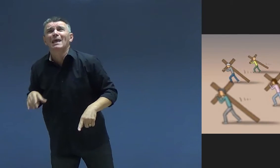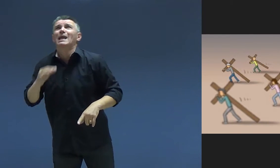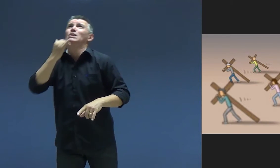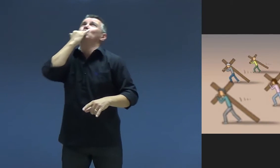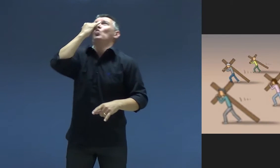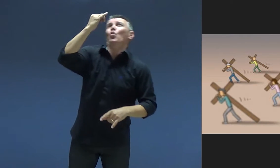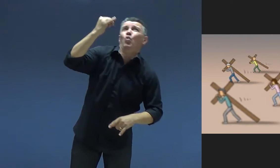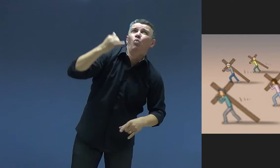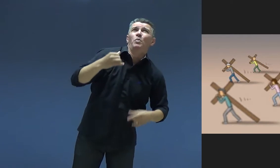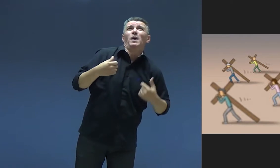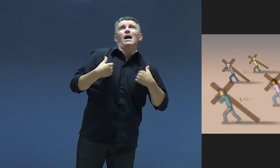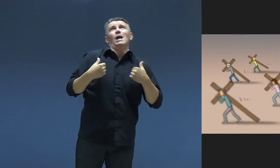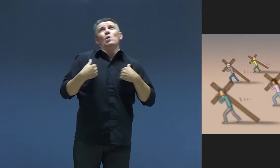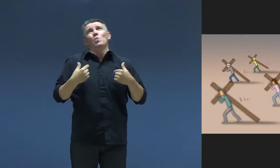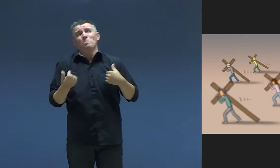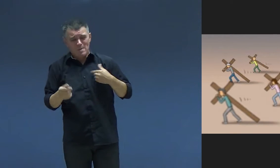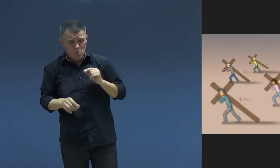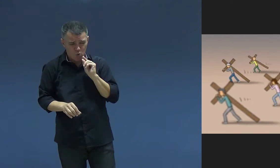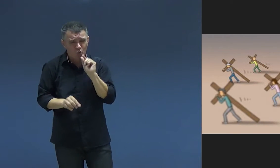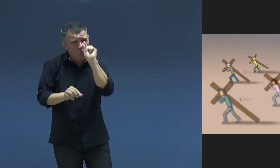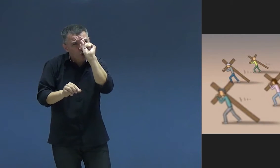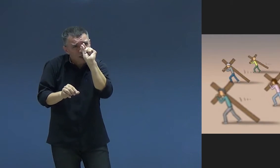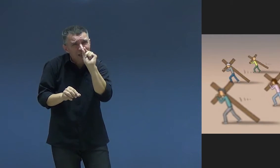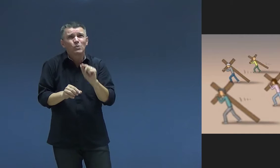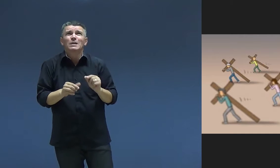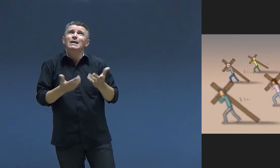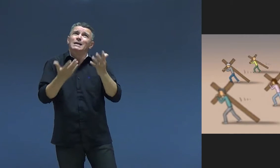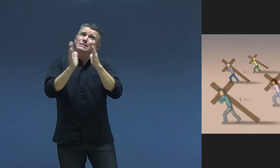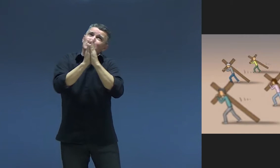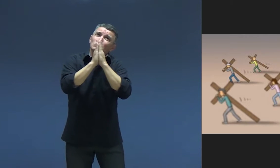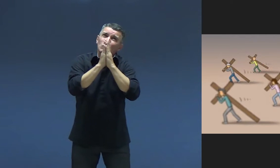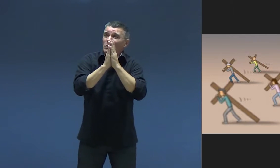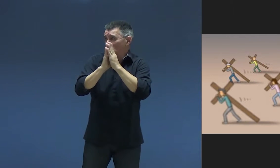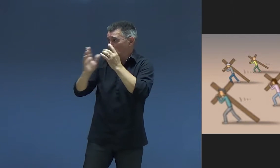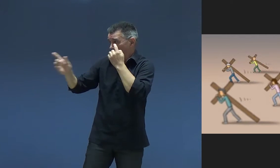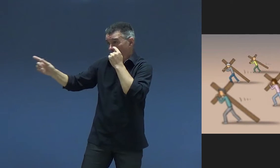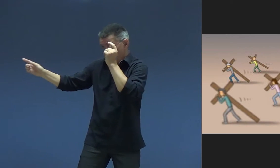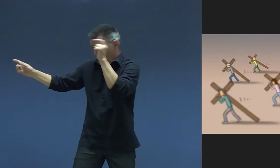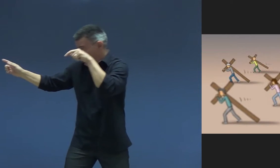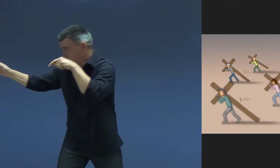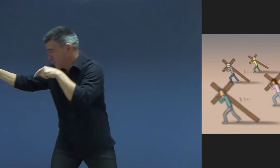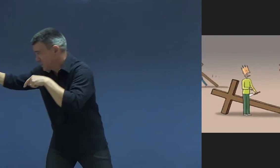a reclamar. Ai, desculpa, né? Eu tô cansado.